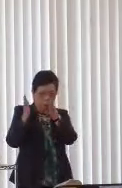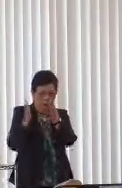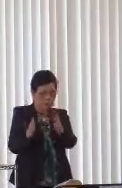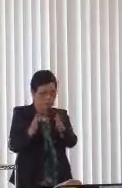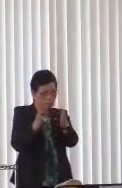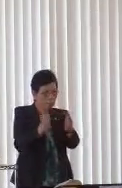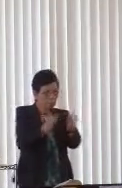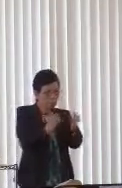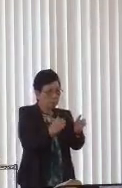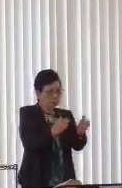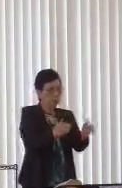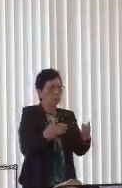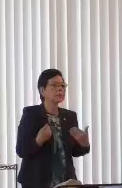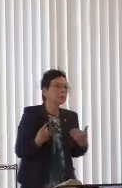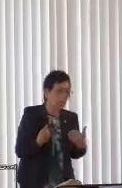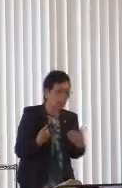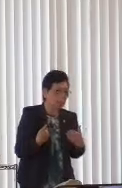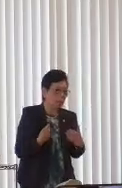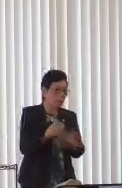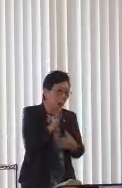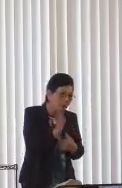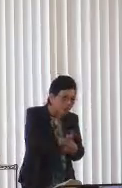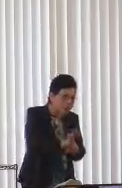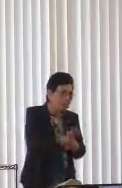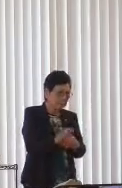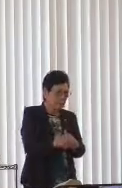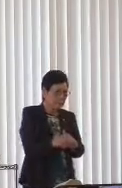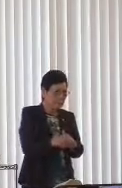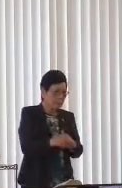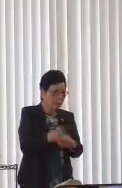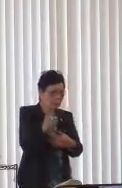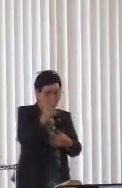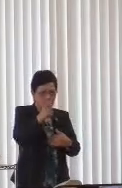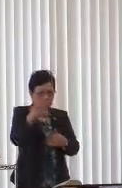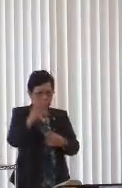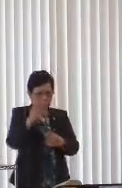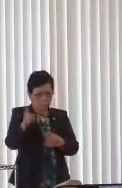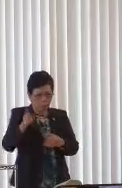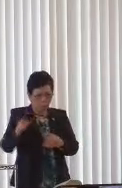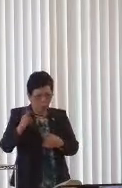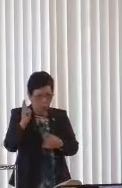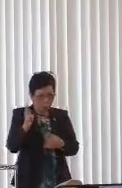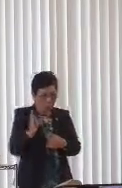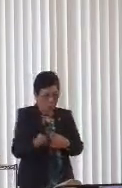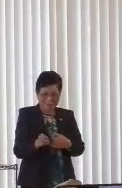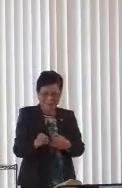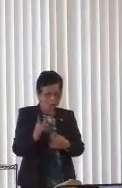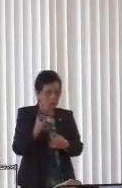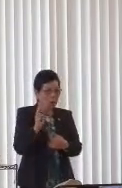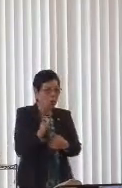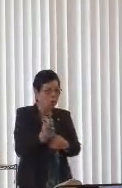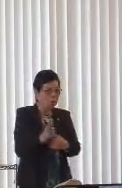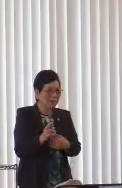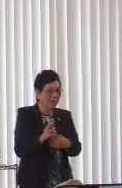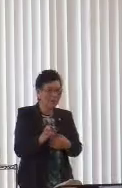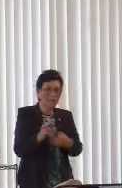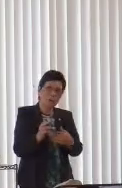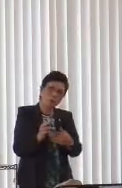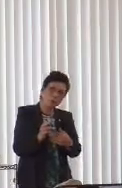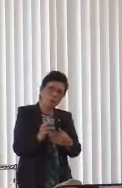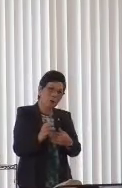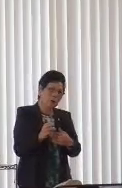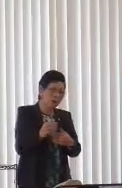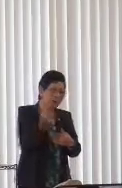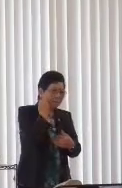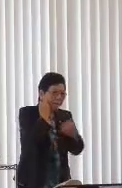ペトロの手紙にも主の日は盗人のようにやってきますと書いてあります、ね、盗人が来る時は分かってればね、誰も